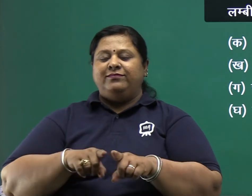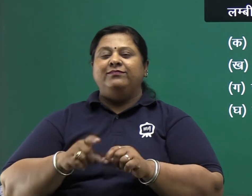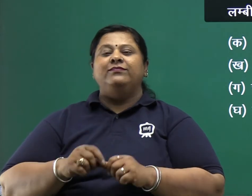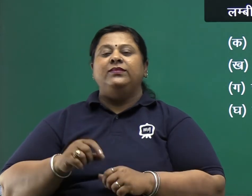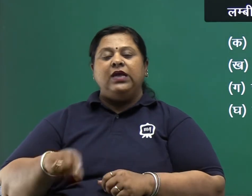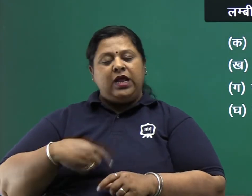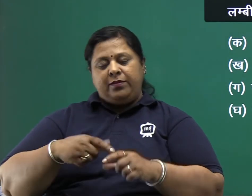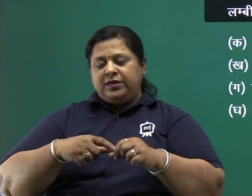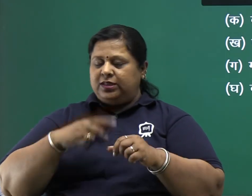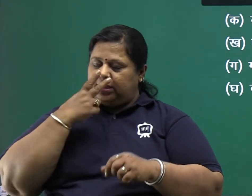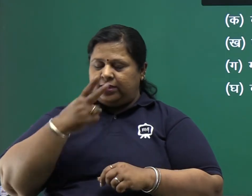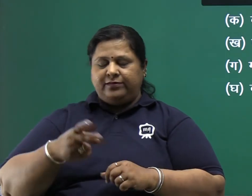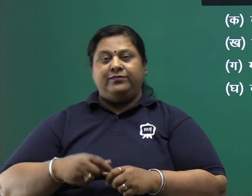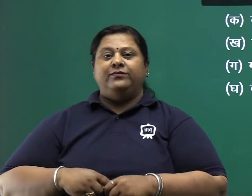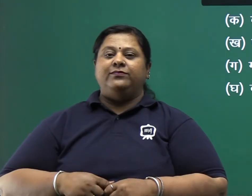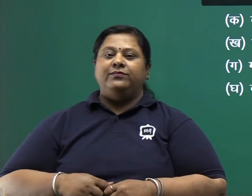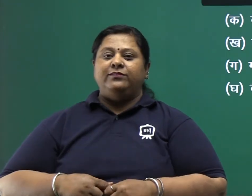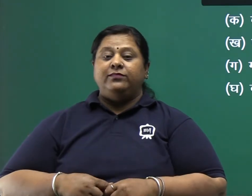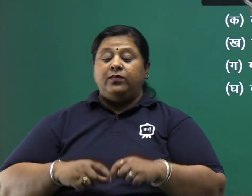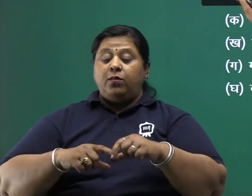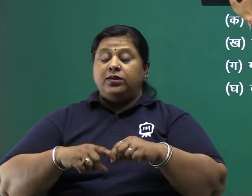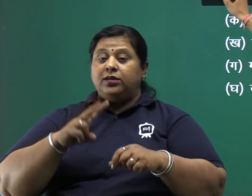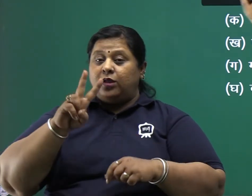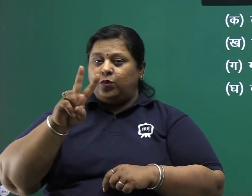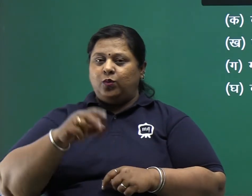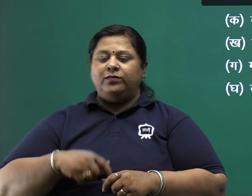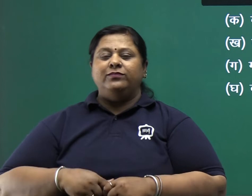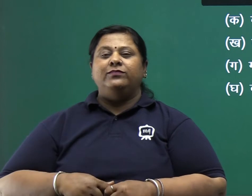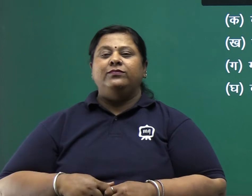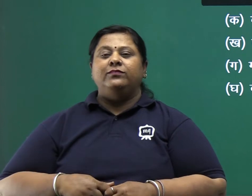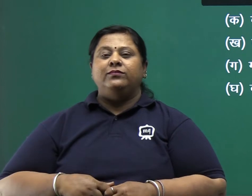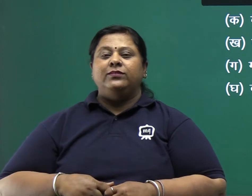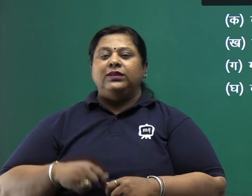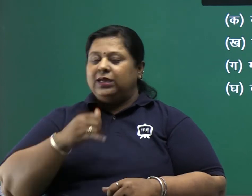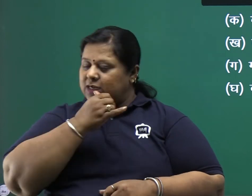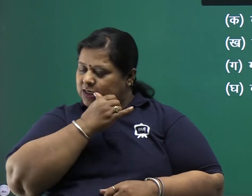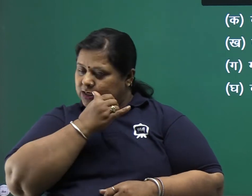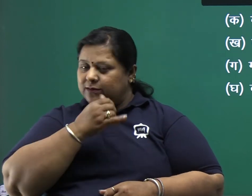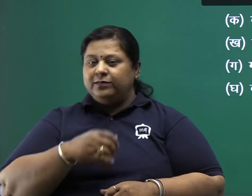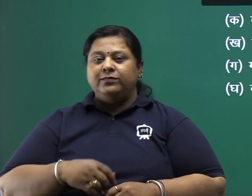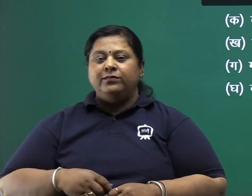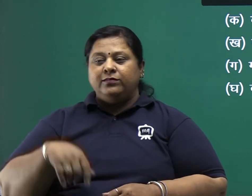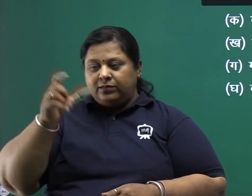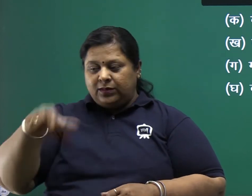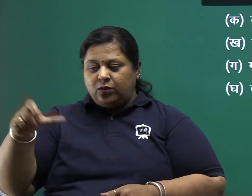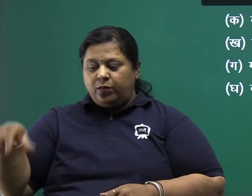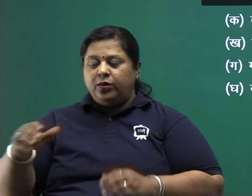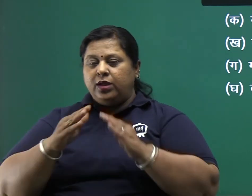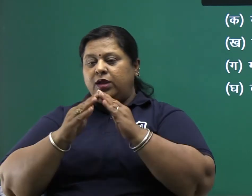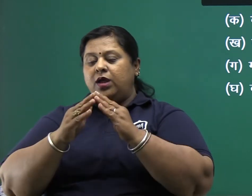आगे का प्रश्न देखते हैं। प्रश्न संख्या 2, कृष्ण गोपियों के